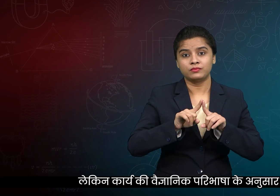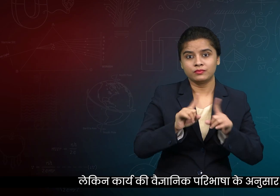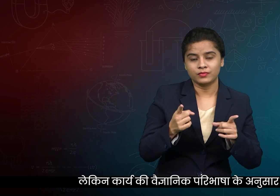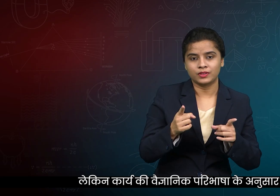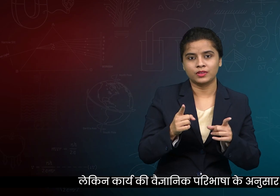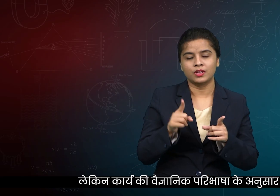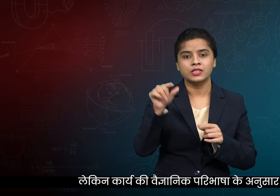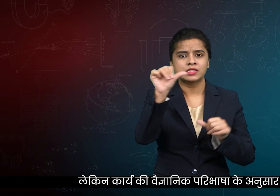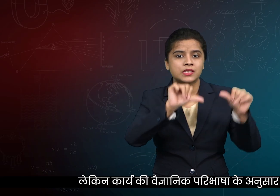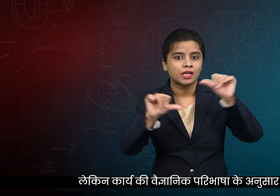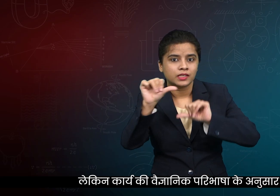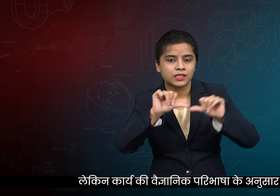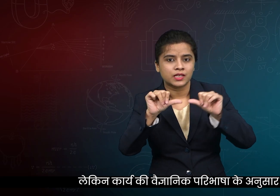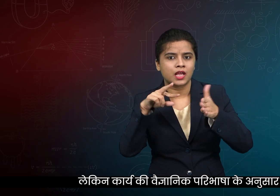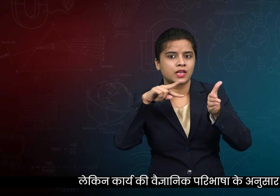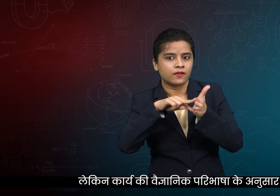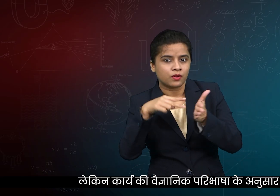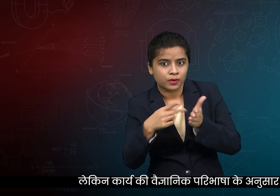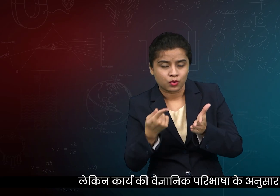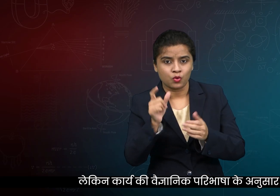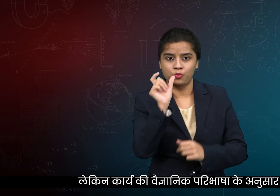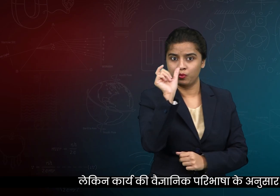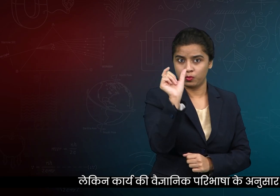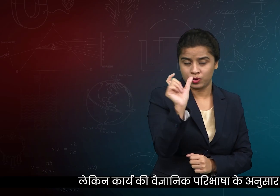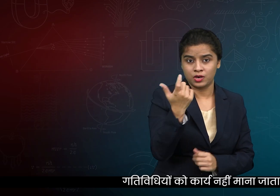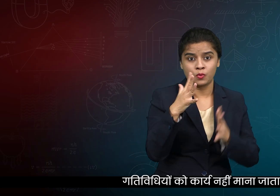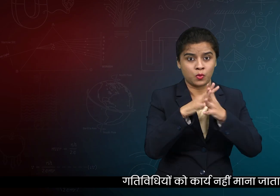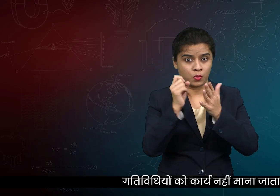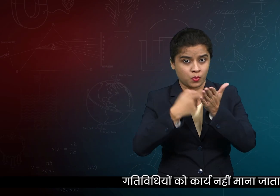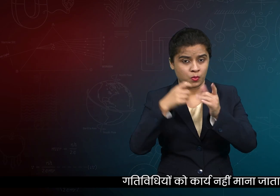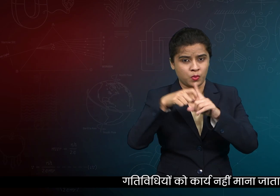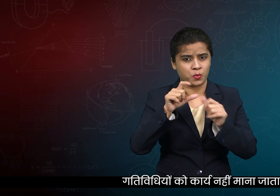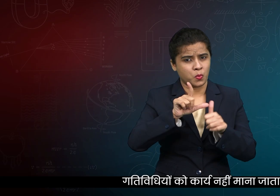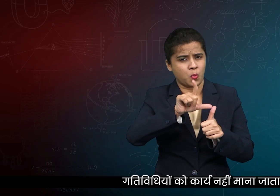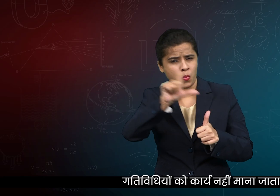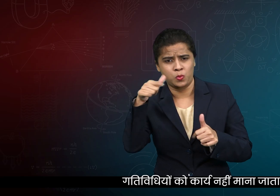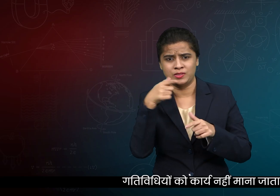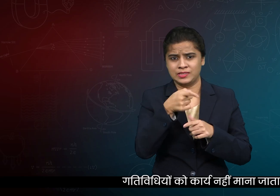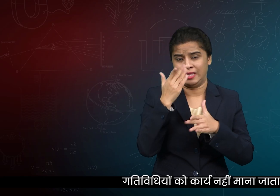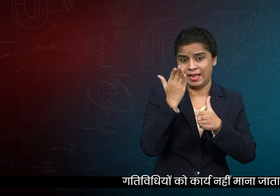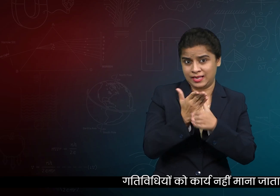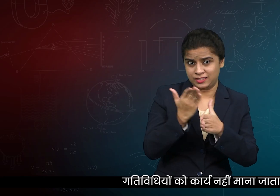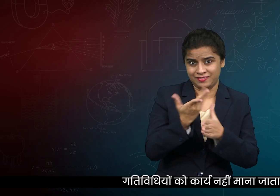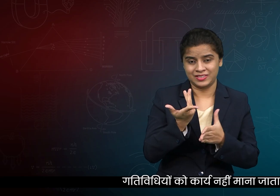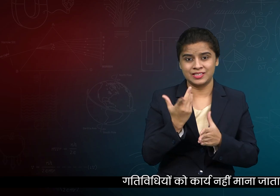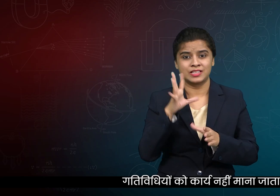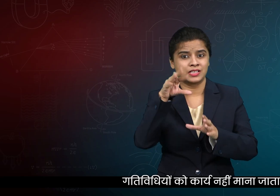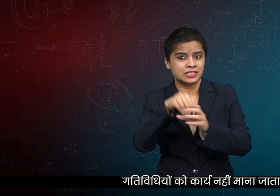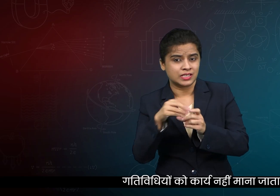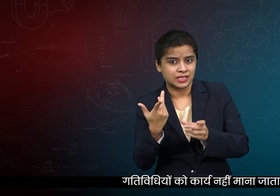लेकिन कार्य की वैज्ञानिक परिभाषा के अनुसार इनमें से सभी गतिविधियों को कार्य नहीं माना जाता